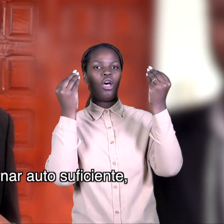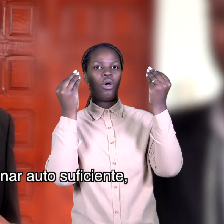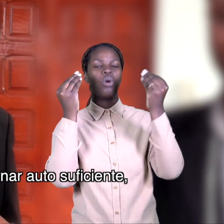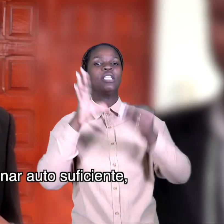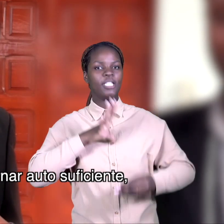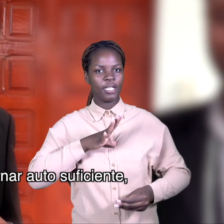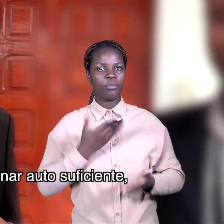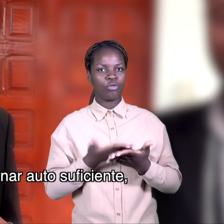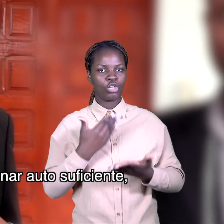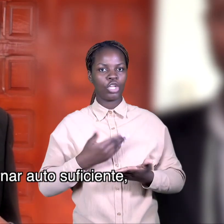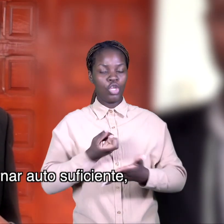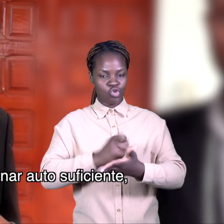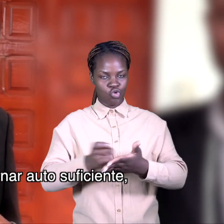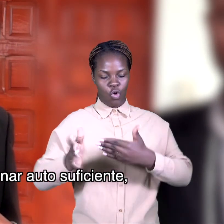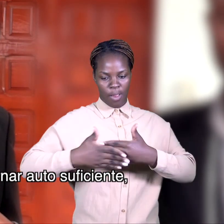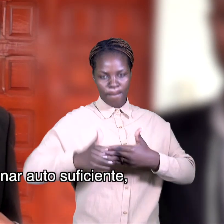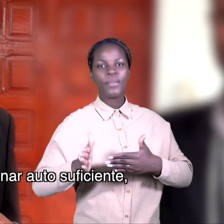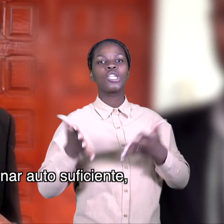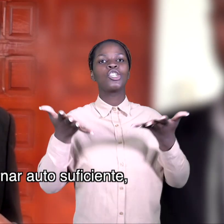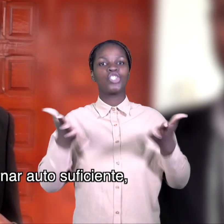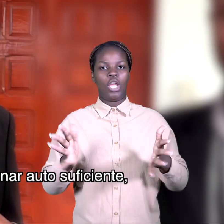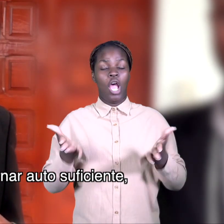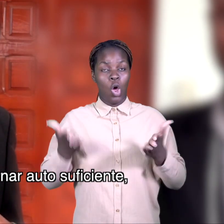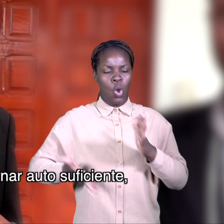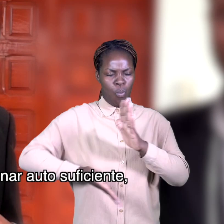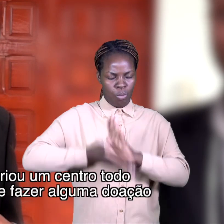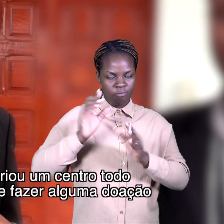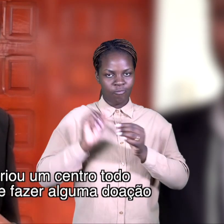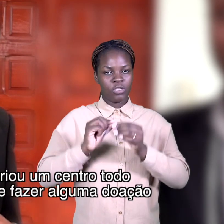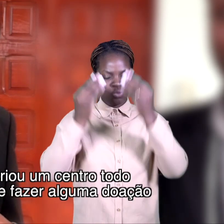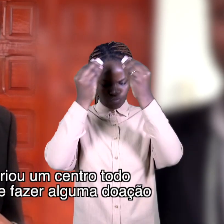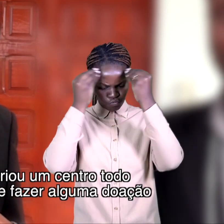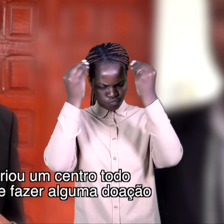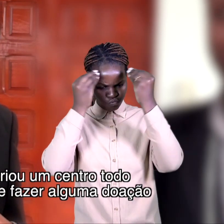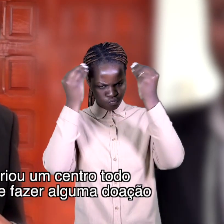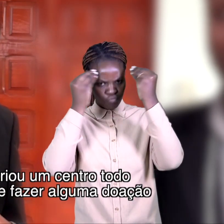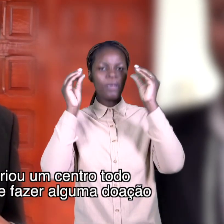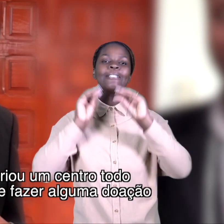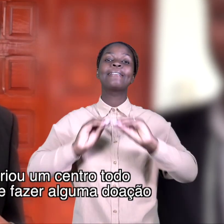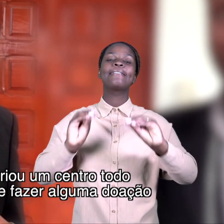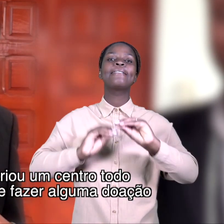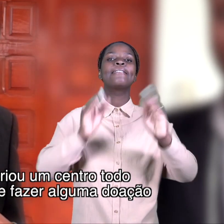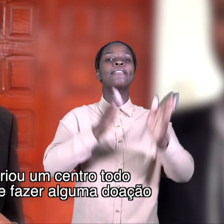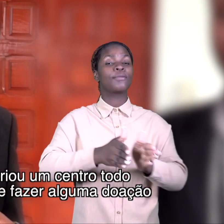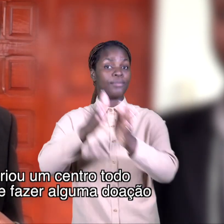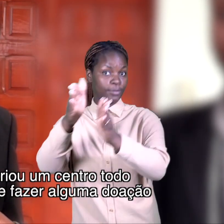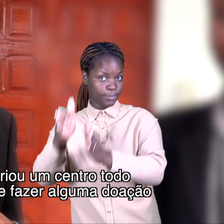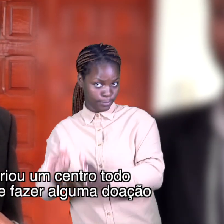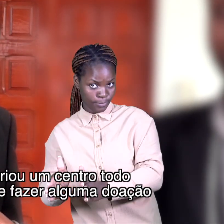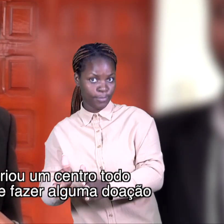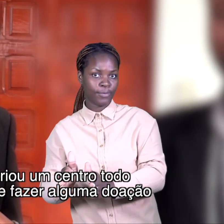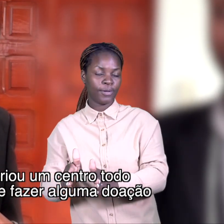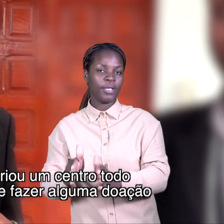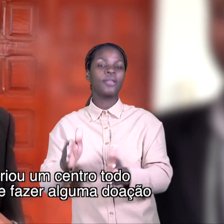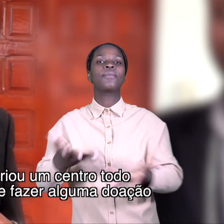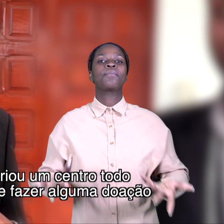conhecimentos e capacidades de modo a tornarem-se autossuficientes. Segundo, o outro aspecto é que já se criou